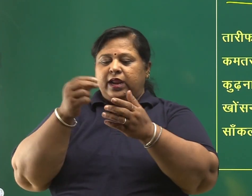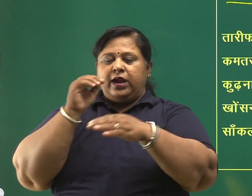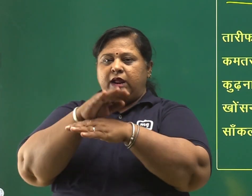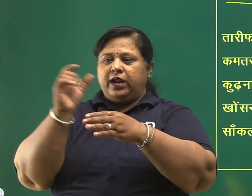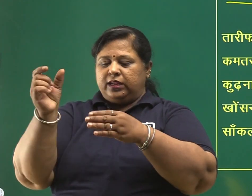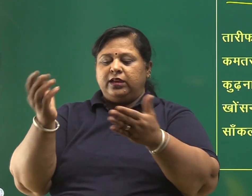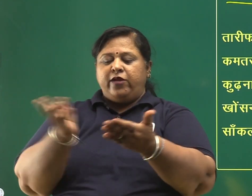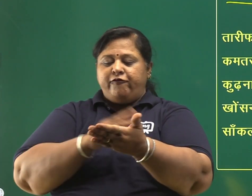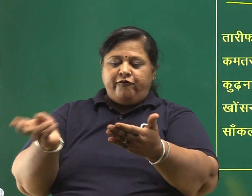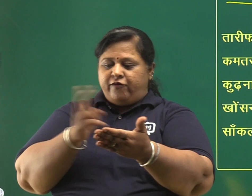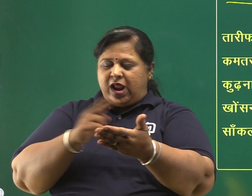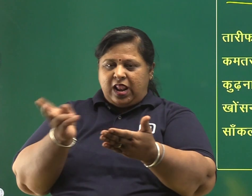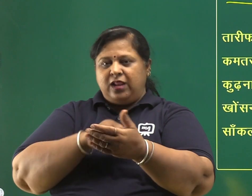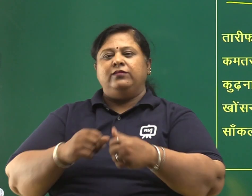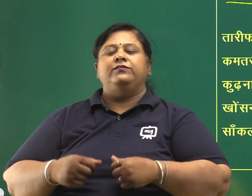करने की फाइल।